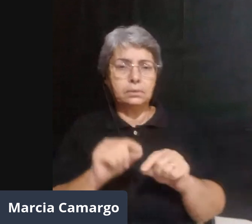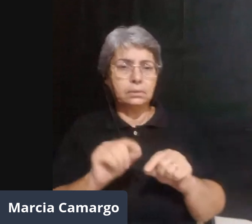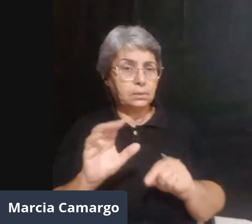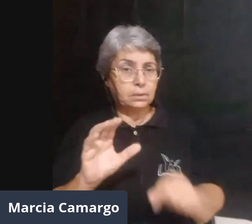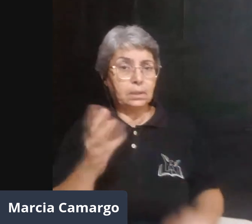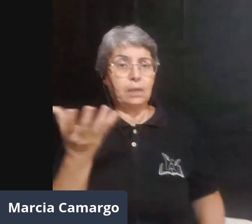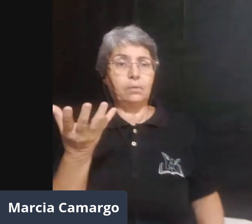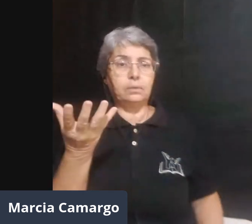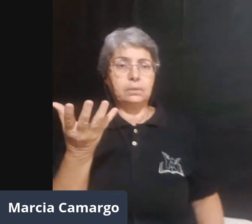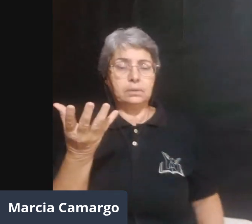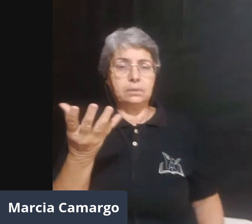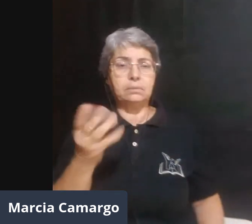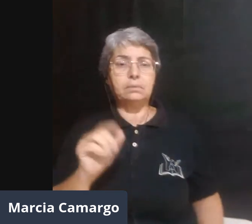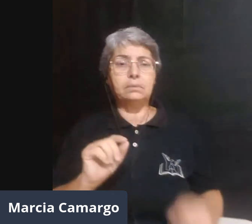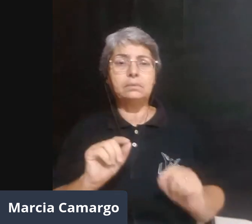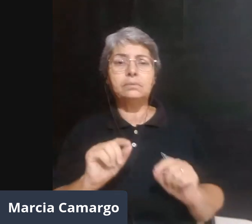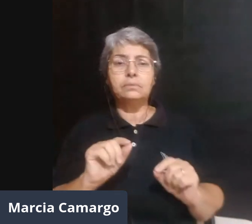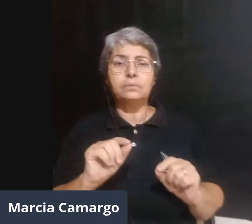esse